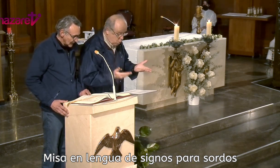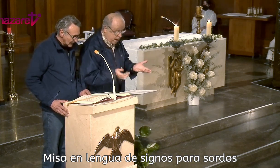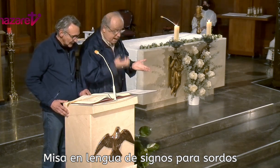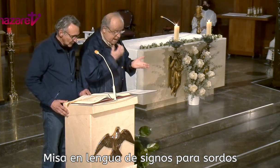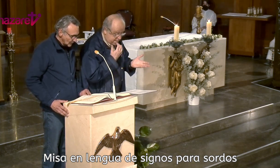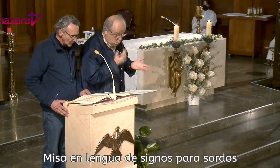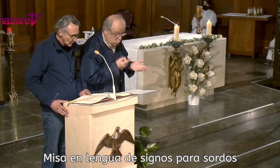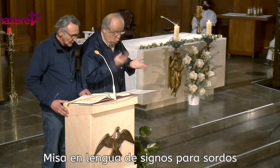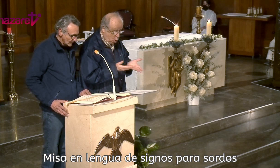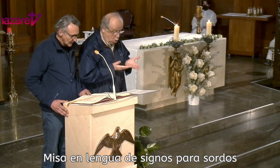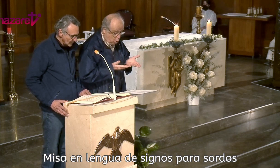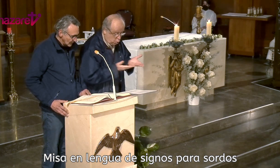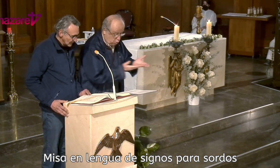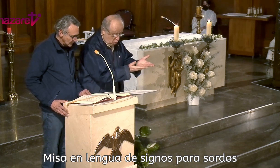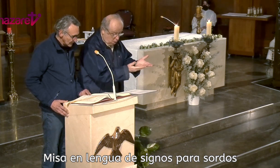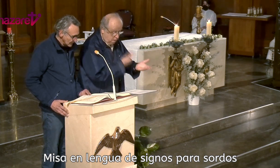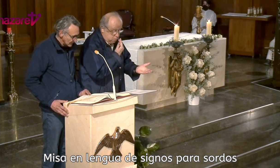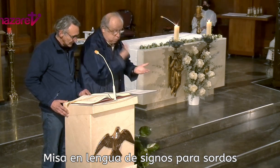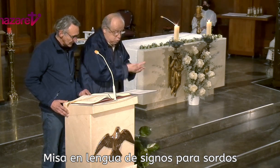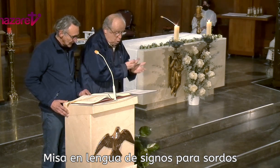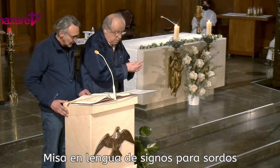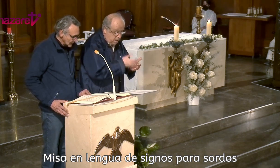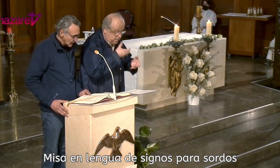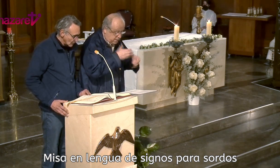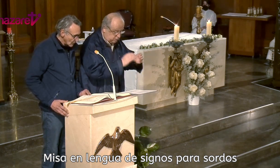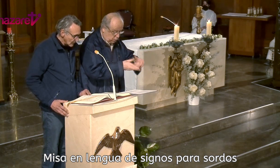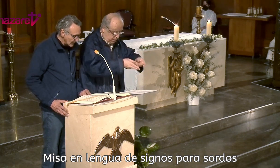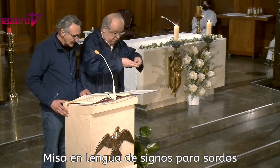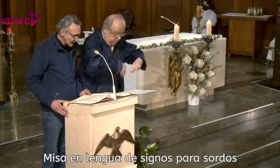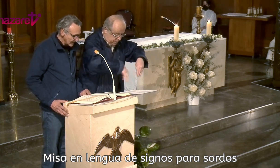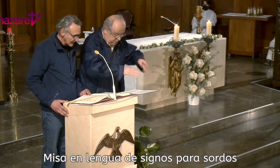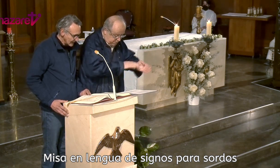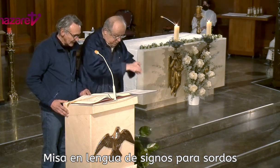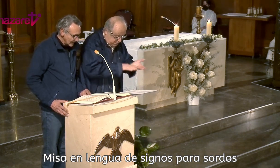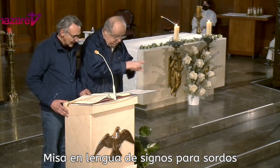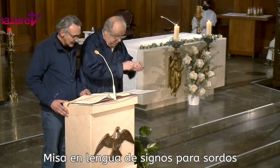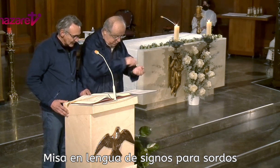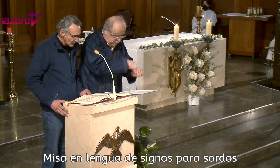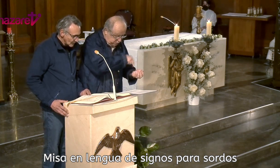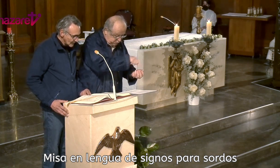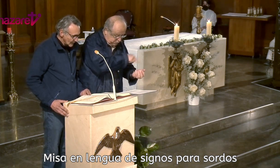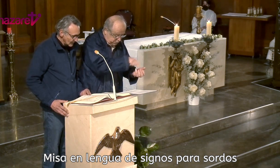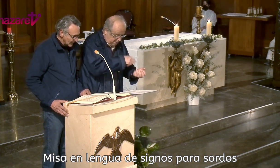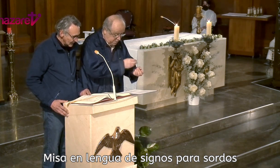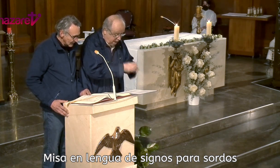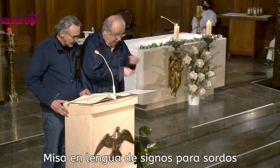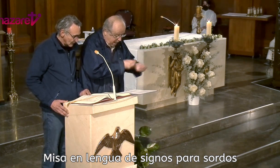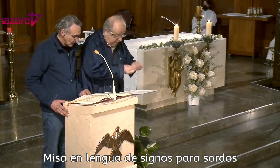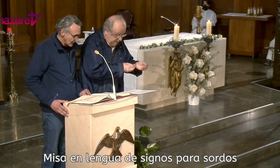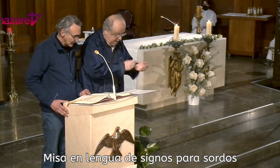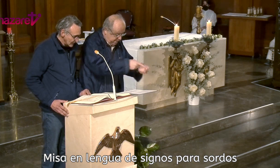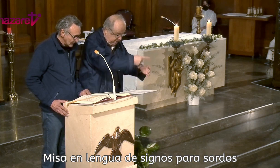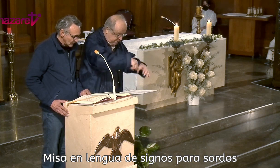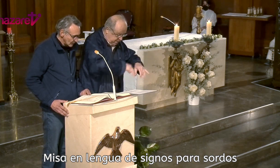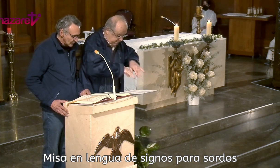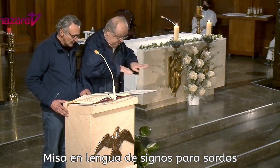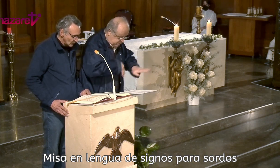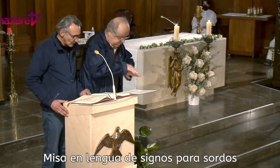el corazón de la persona. No elogies a nadie antes de oírle hablar, porque ahí es donde se prueba